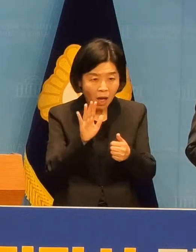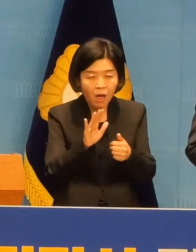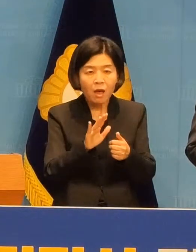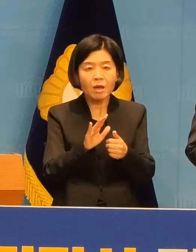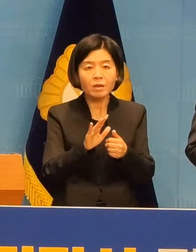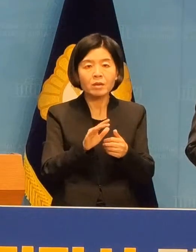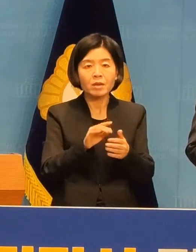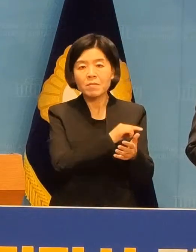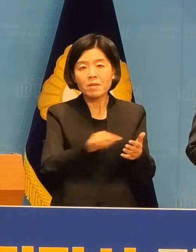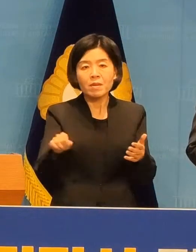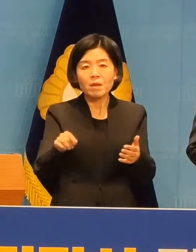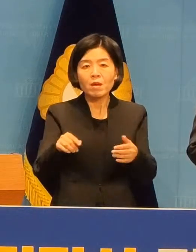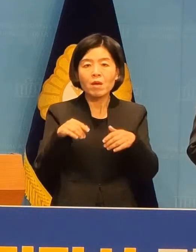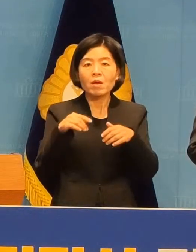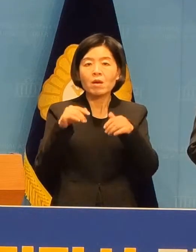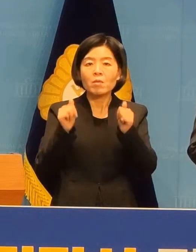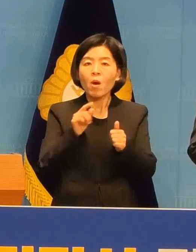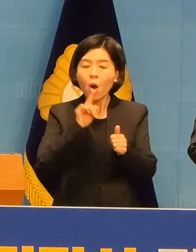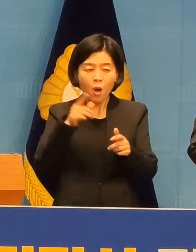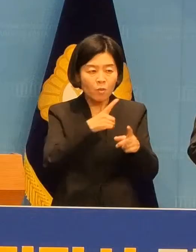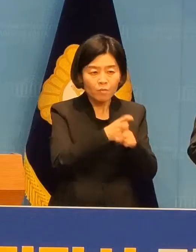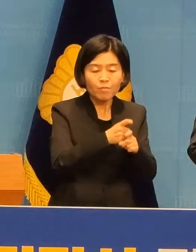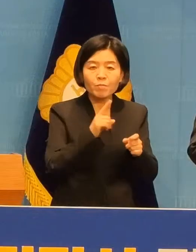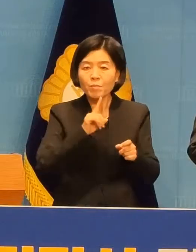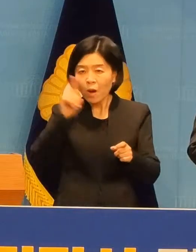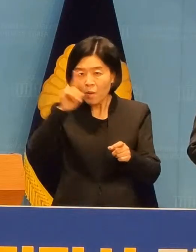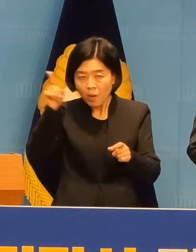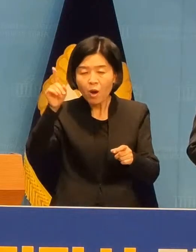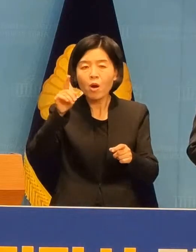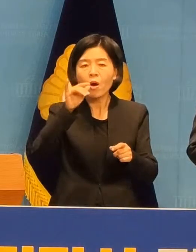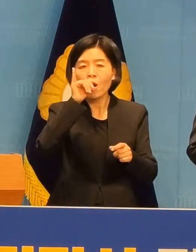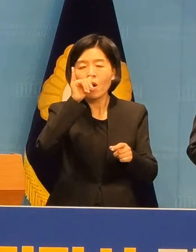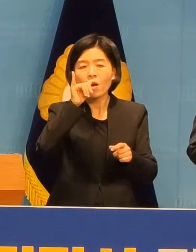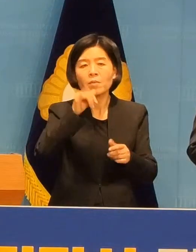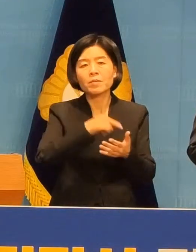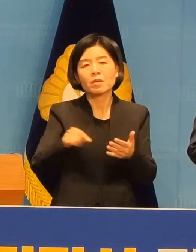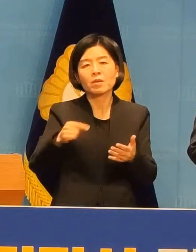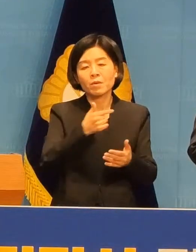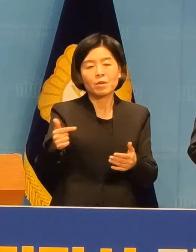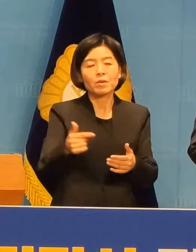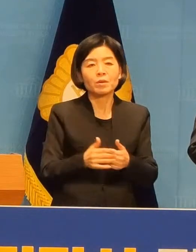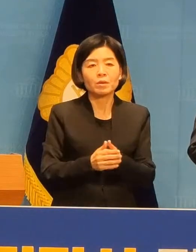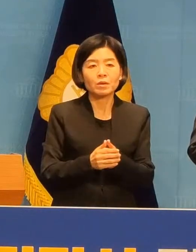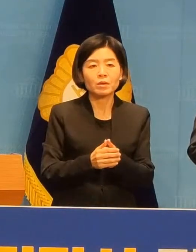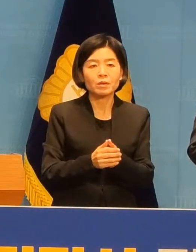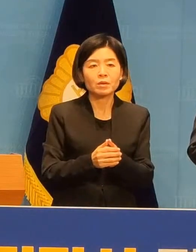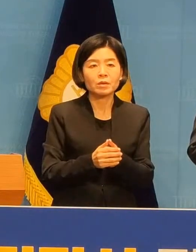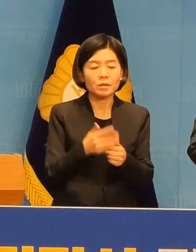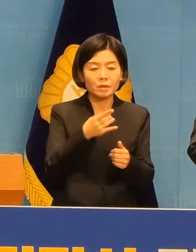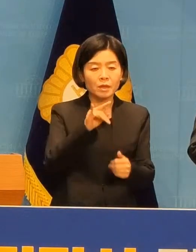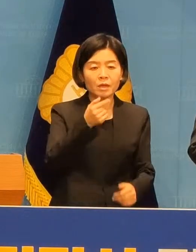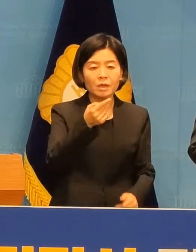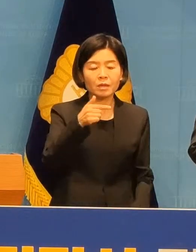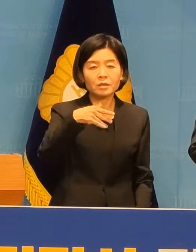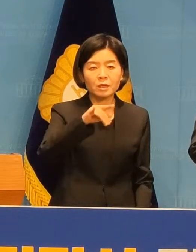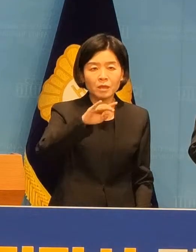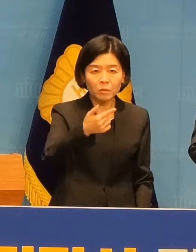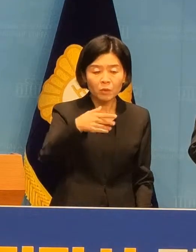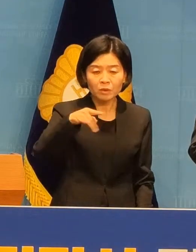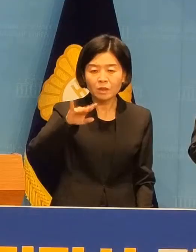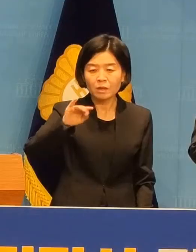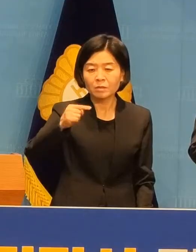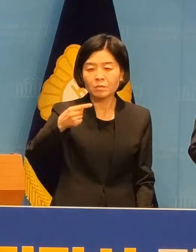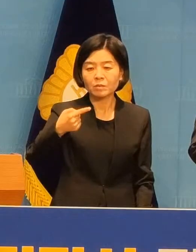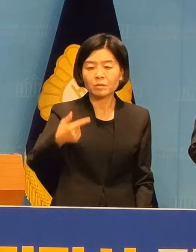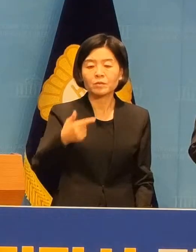소송까지 겪는 등 심각한 피해를 호소하고 있습니다. 대한제분 세븐브로이 기술분쟁조정위원회의